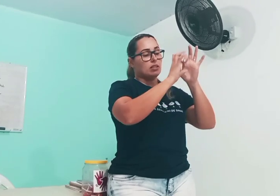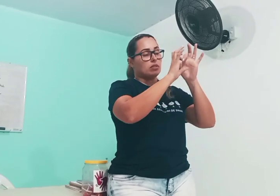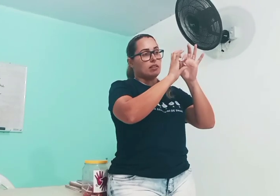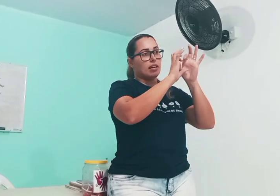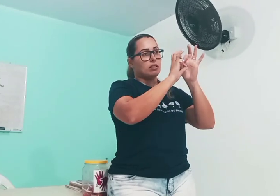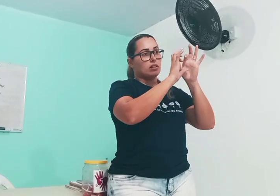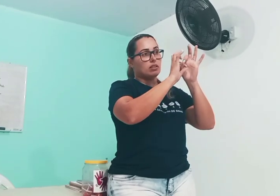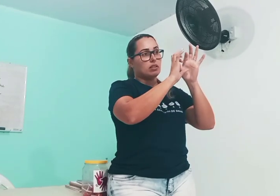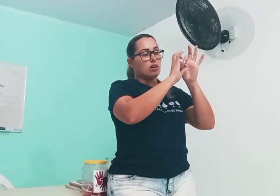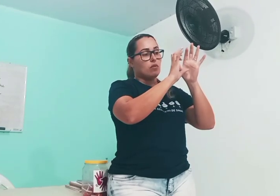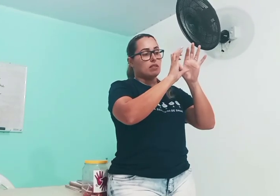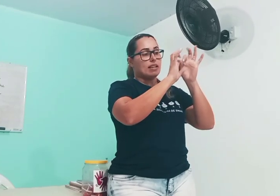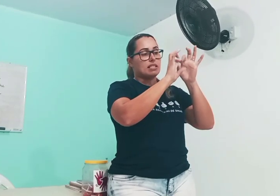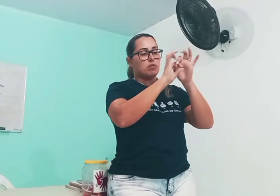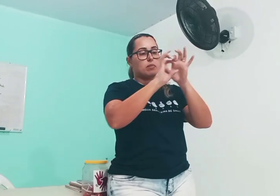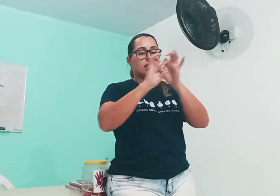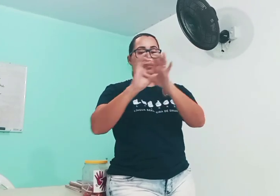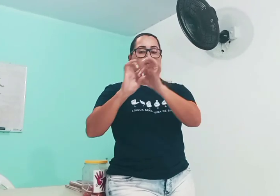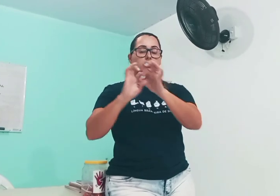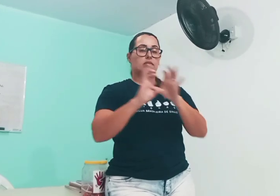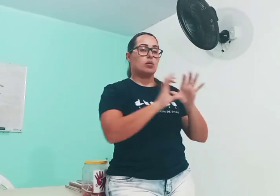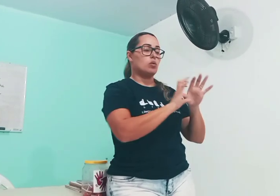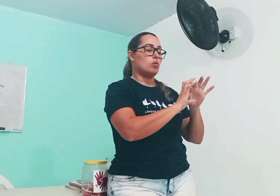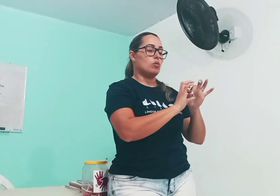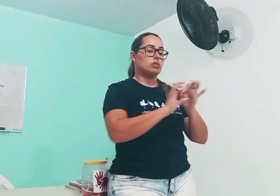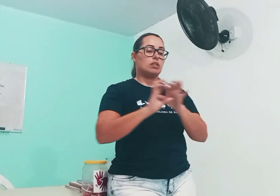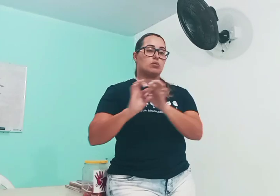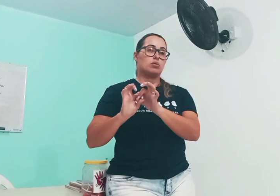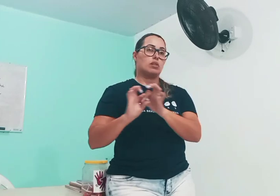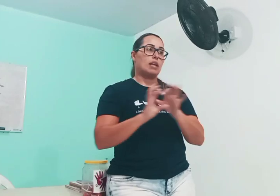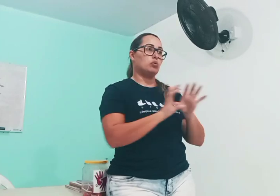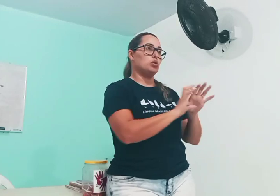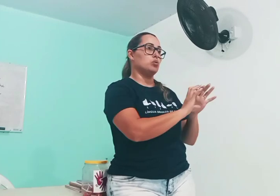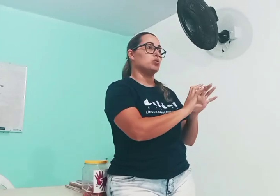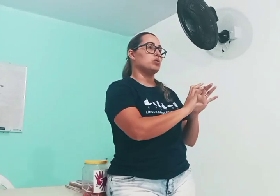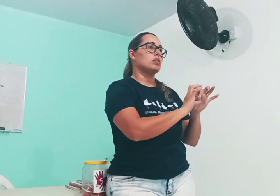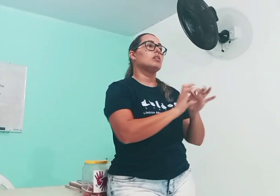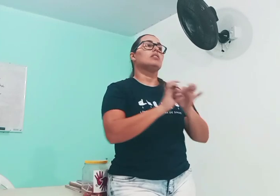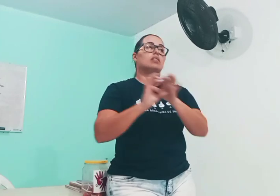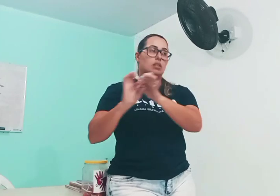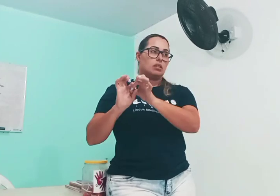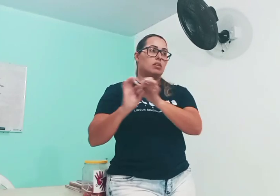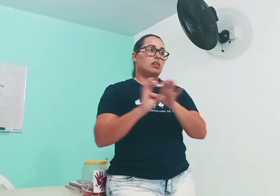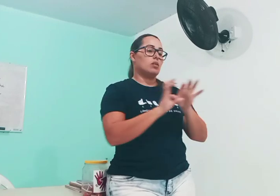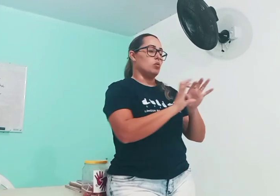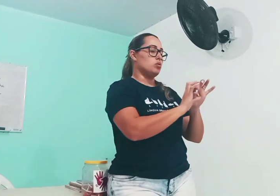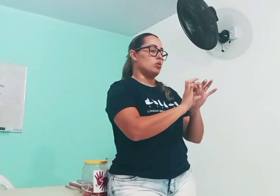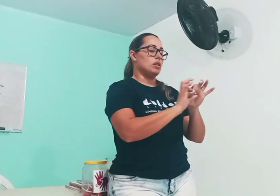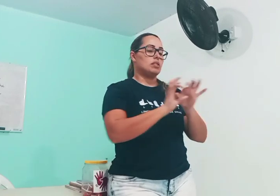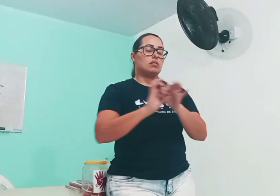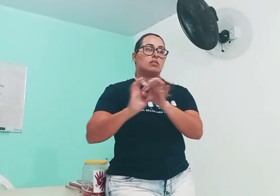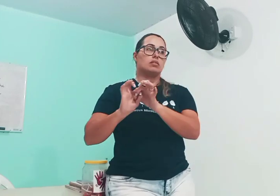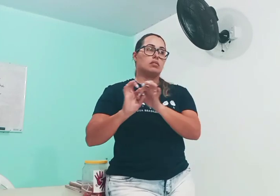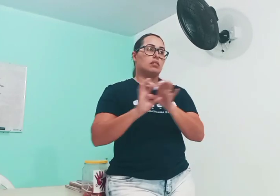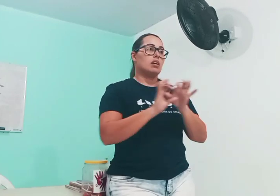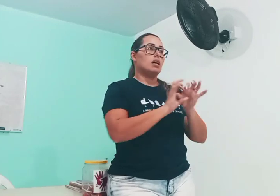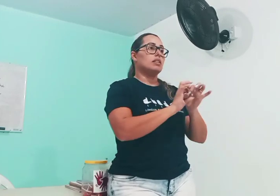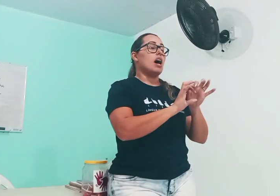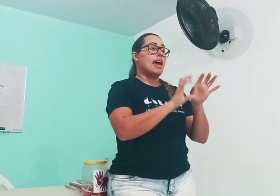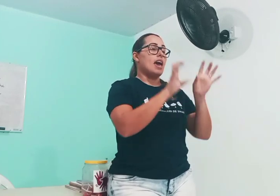tá vendo? Você faz esse movimento aqui, ó, contexto. É tudo junto, ó. Os dois. Não, é